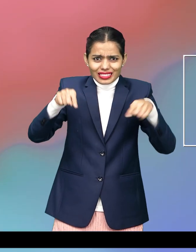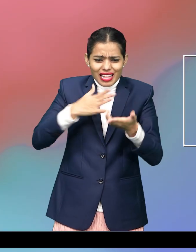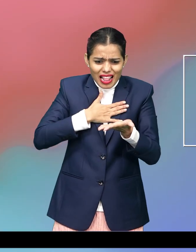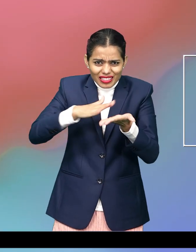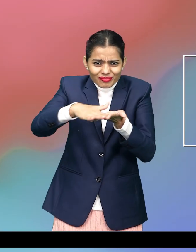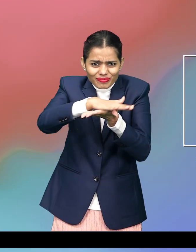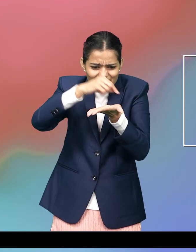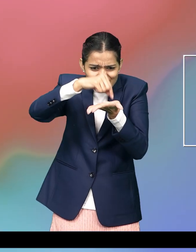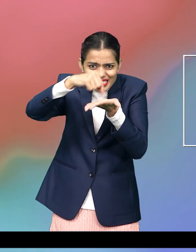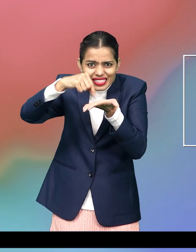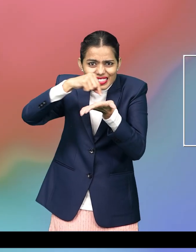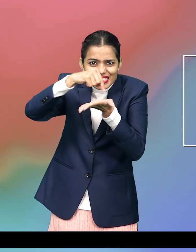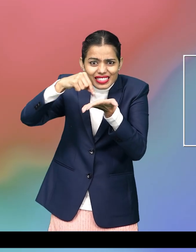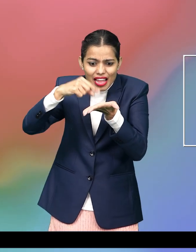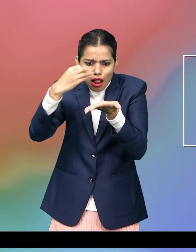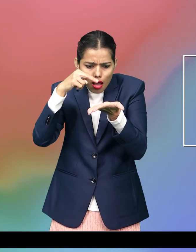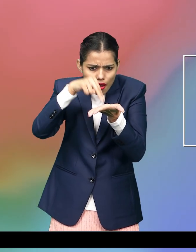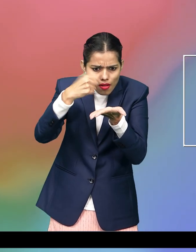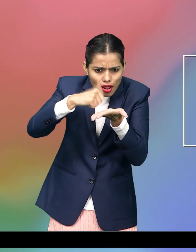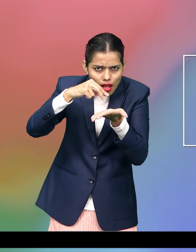ಎಲೆಕ್ಟ್ರಿಕ್ ಸರ್ಕ್ಯೂಟ್,